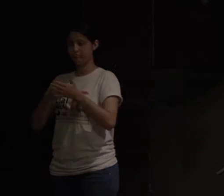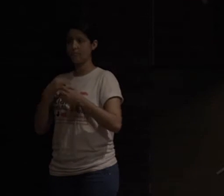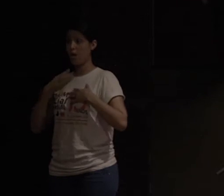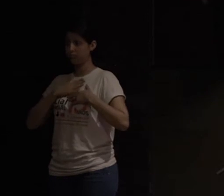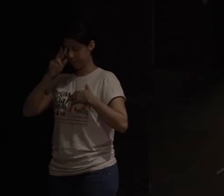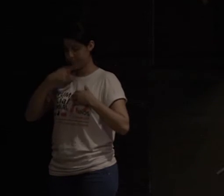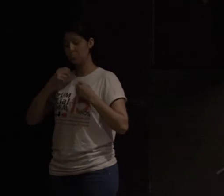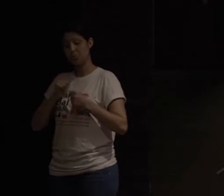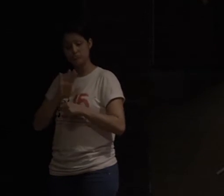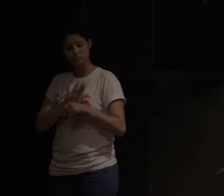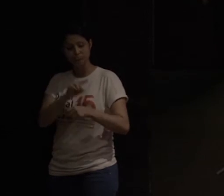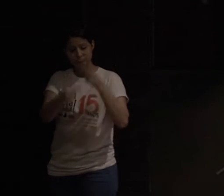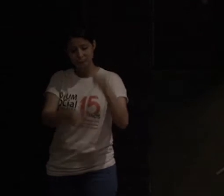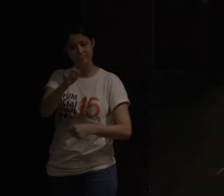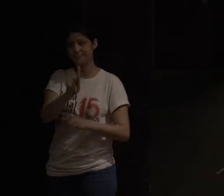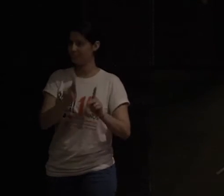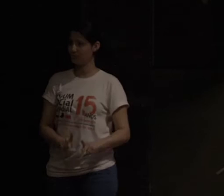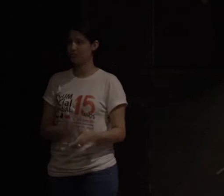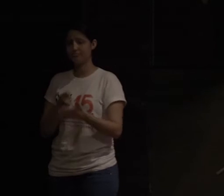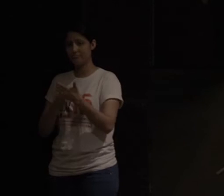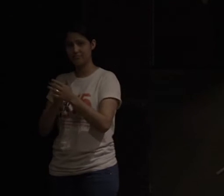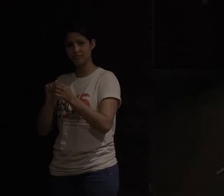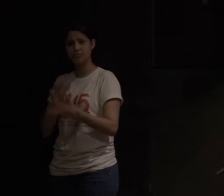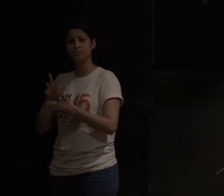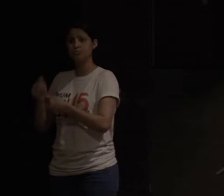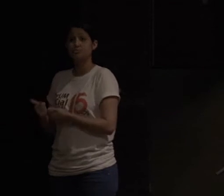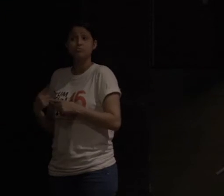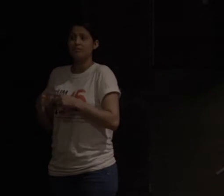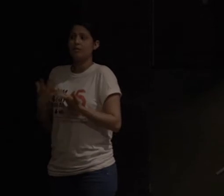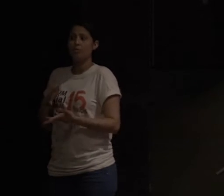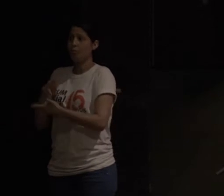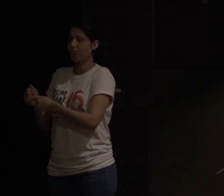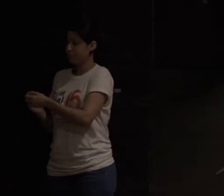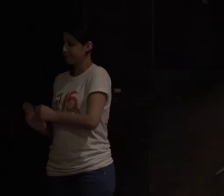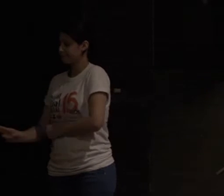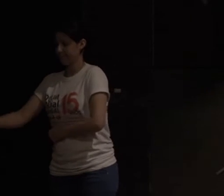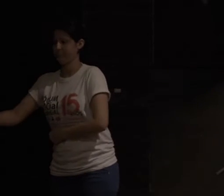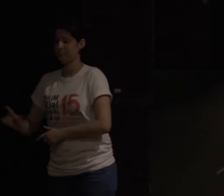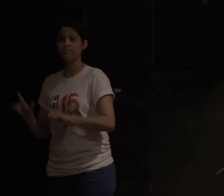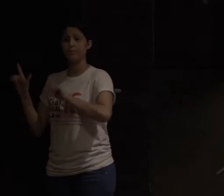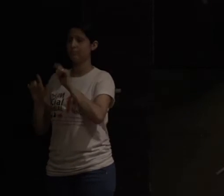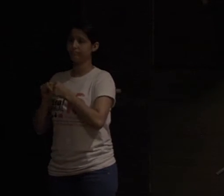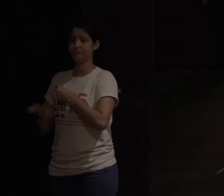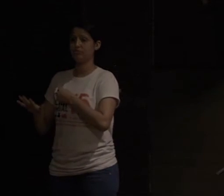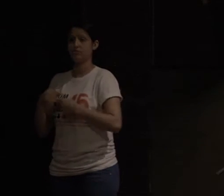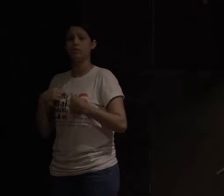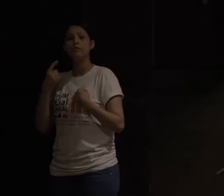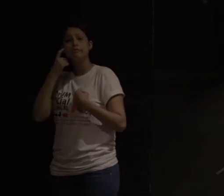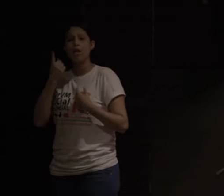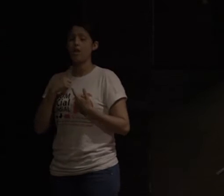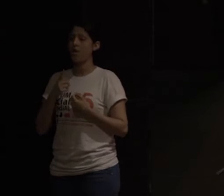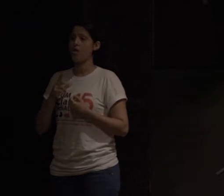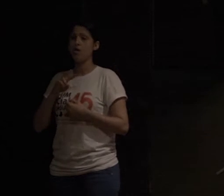eu posso transformá-lo. Eu tenho que fazer acontecer o mundo, senão o mundo acontece-me a mim. E quando me acontece o mundo, eu vou ser vítima.